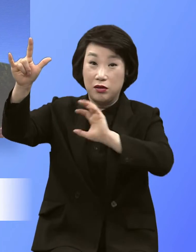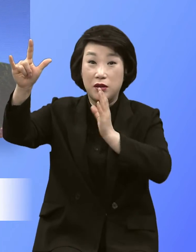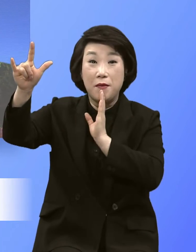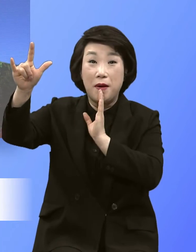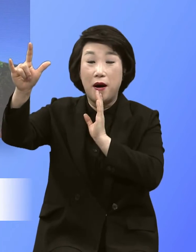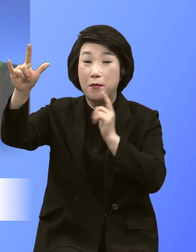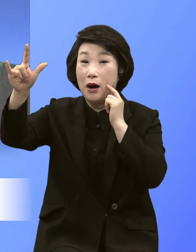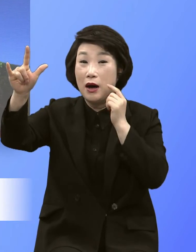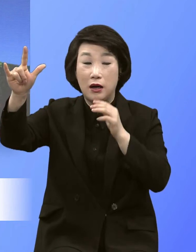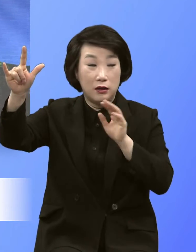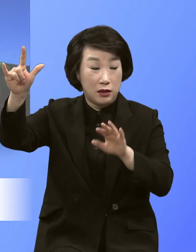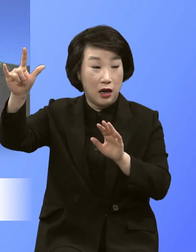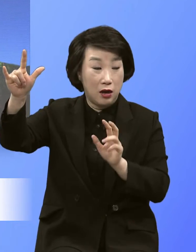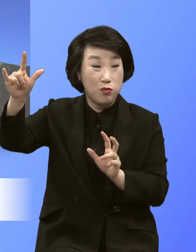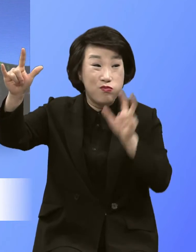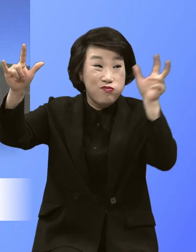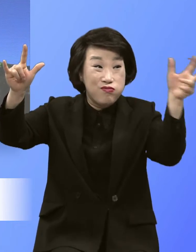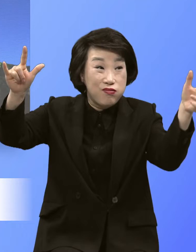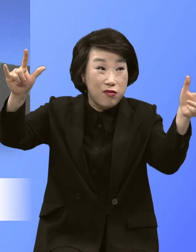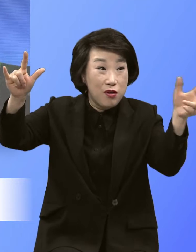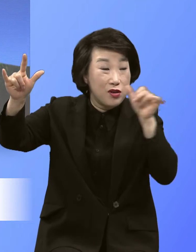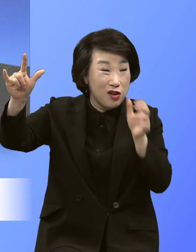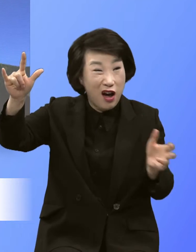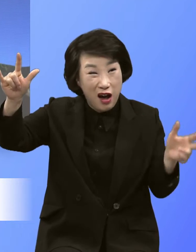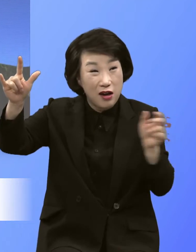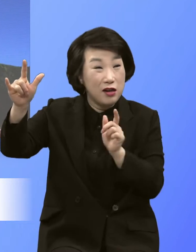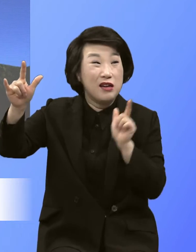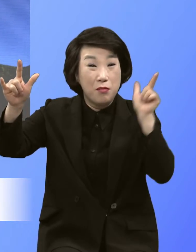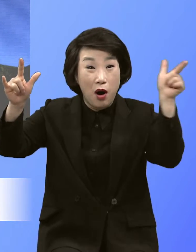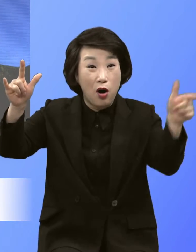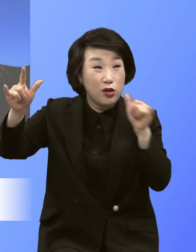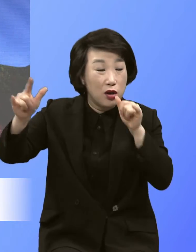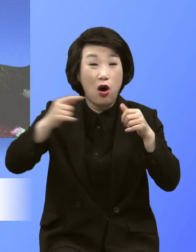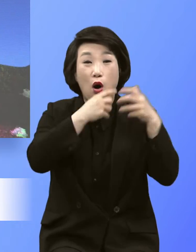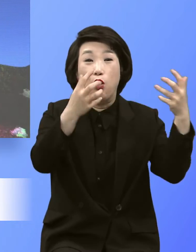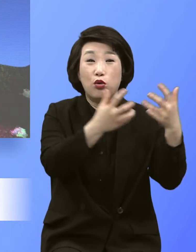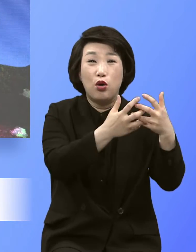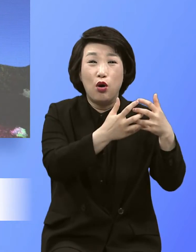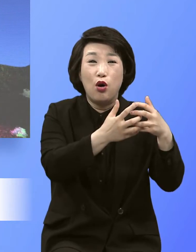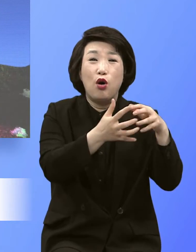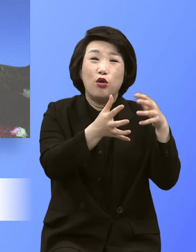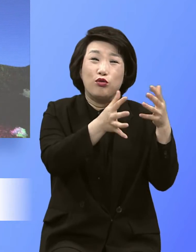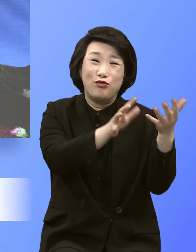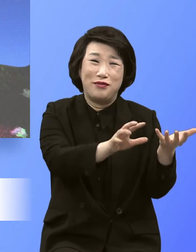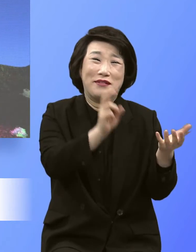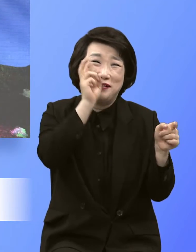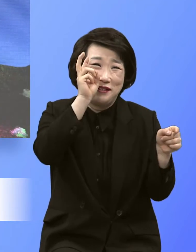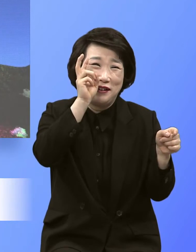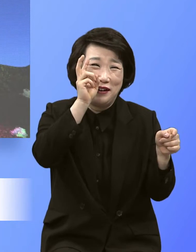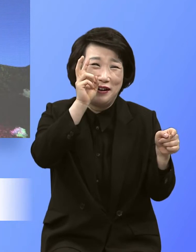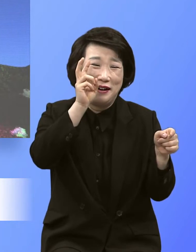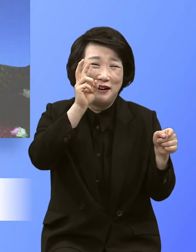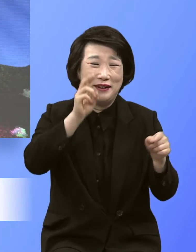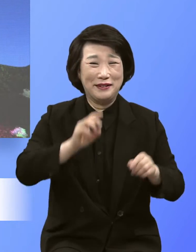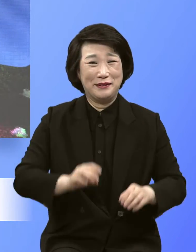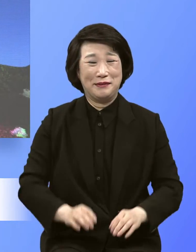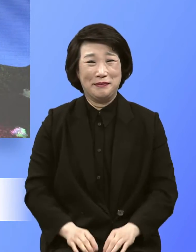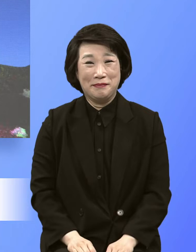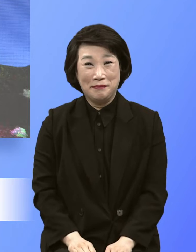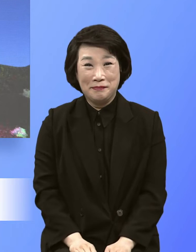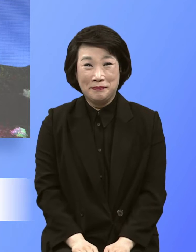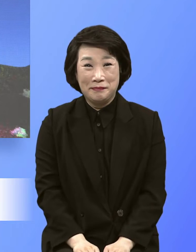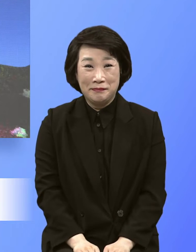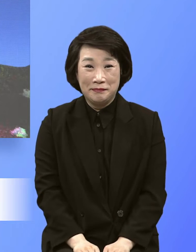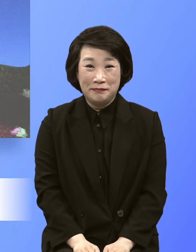밖으로 나가 태양과 멀어진다면 다 얼어서 고드름처럼 아마 그렇게 죽고